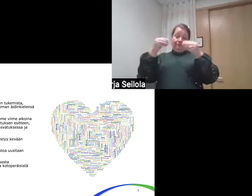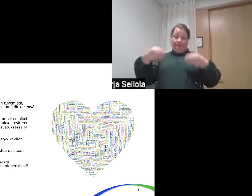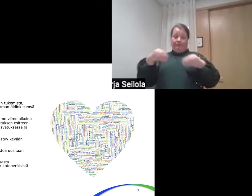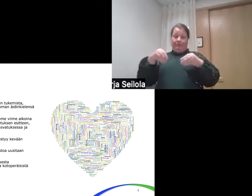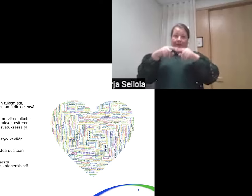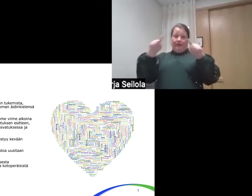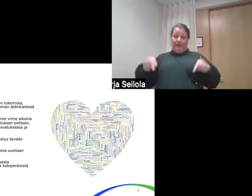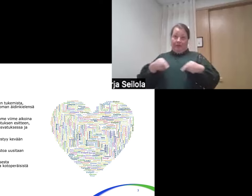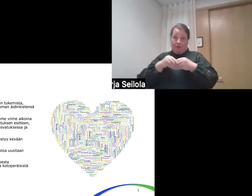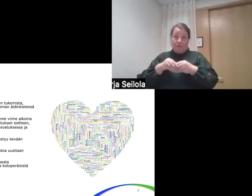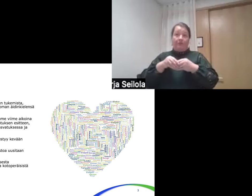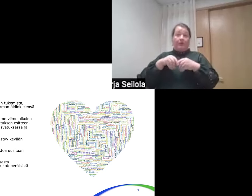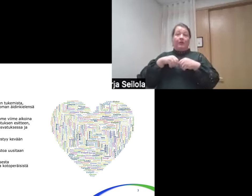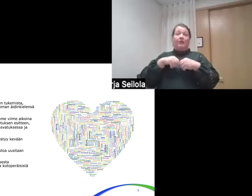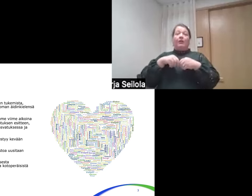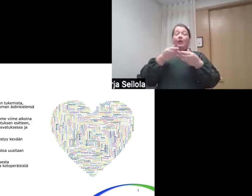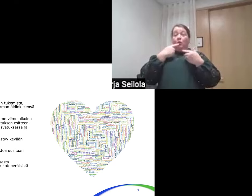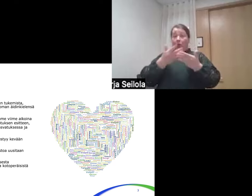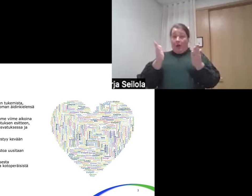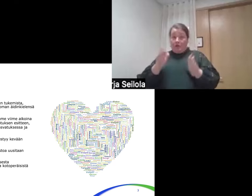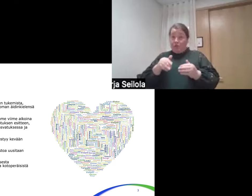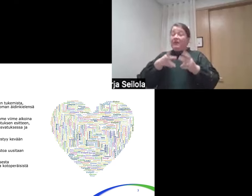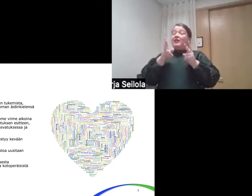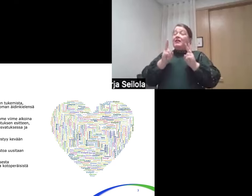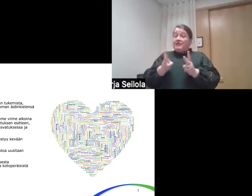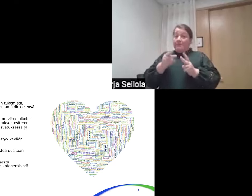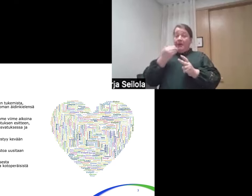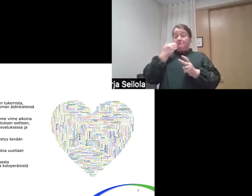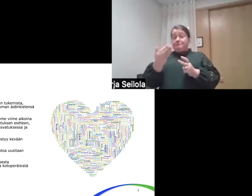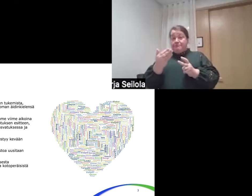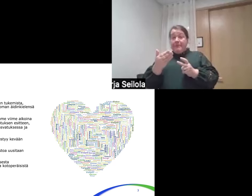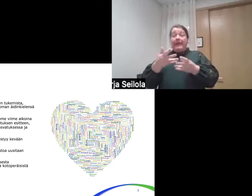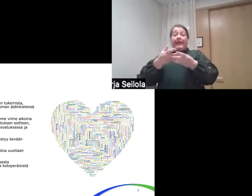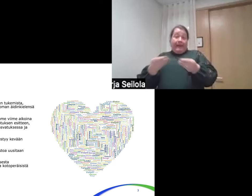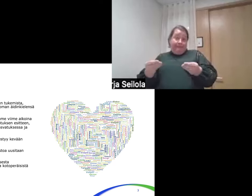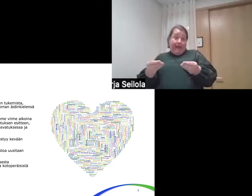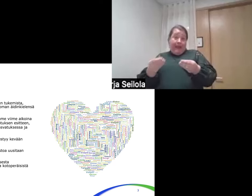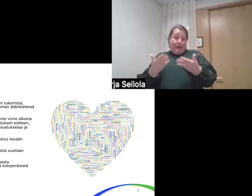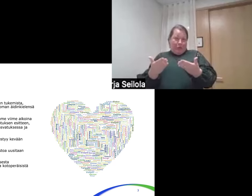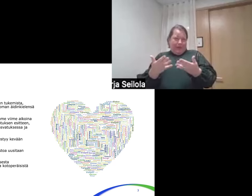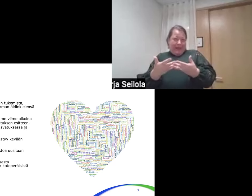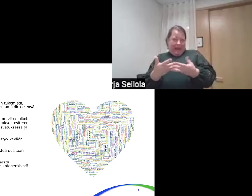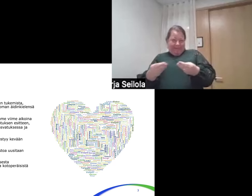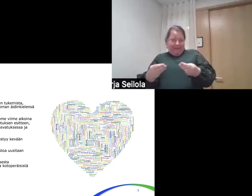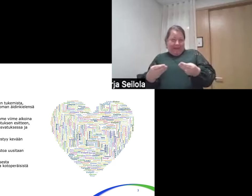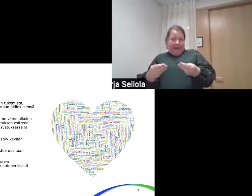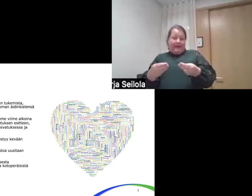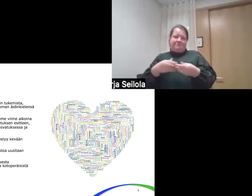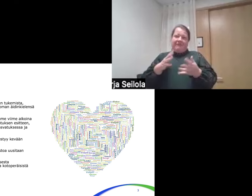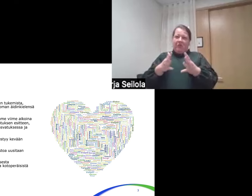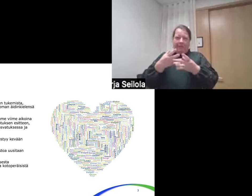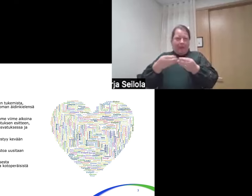varhaiskasvatusta viittomakielisille lapsille opas ja esite julkaistiin. Ja tarkoitus on tässä